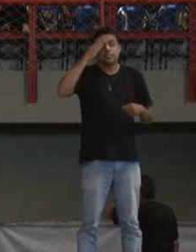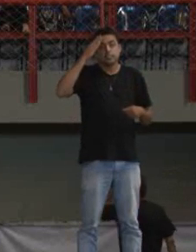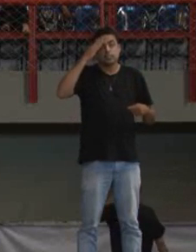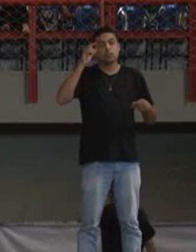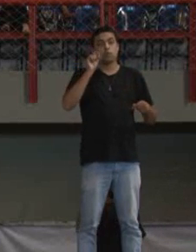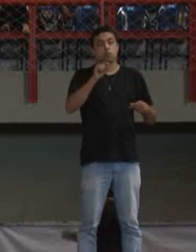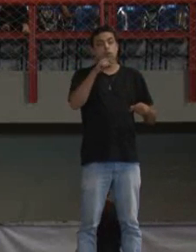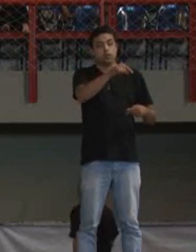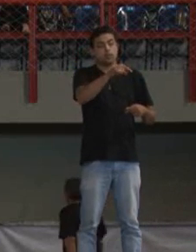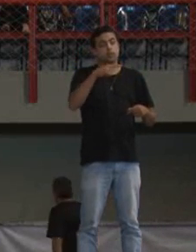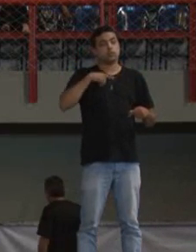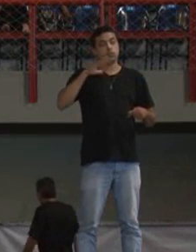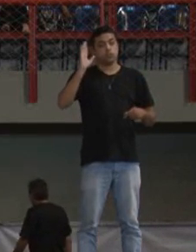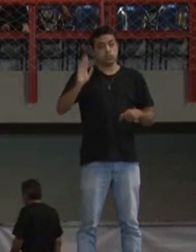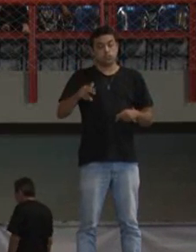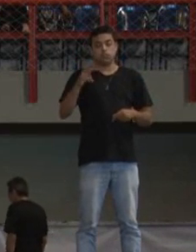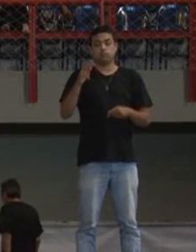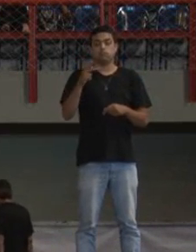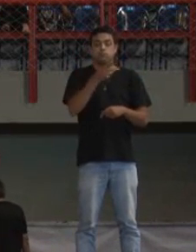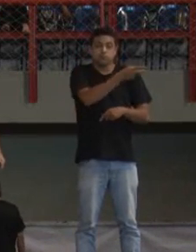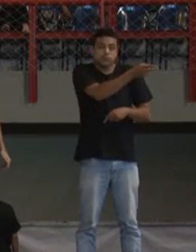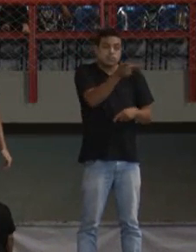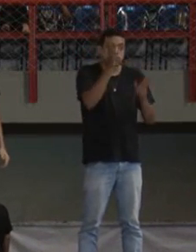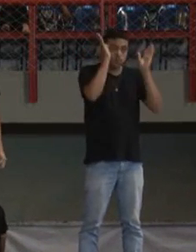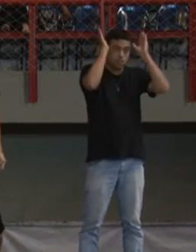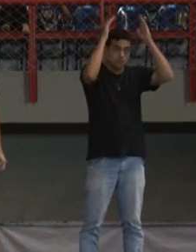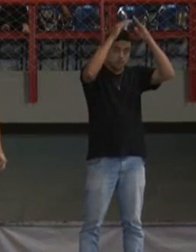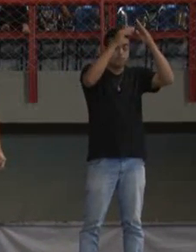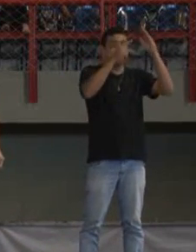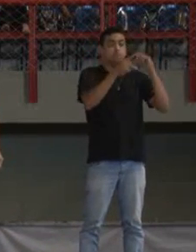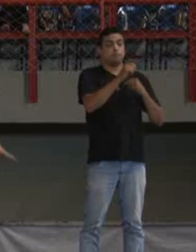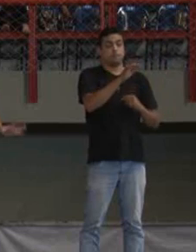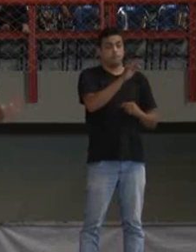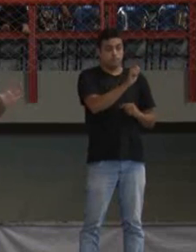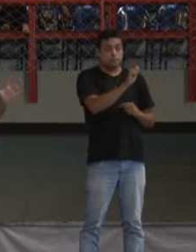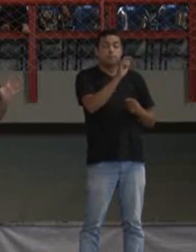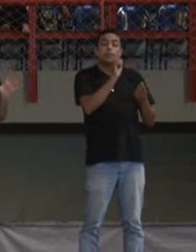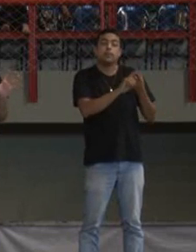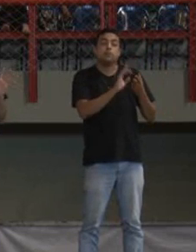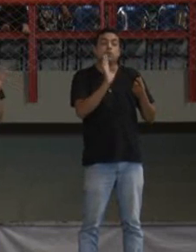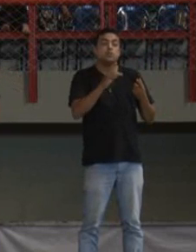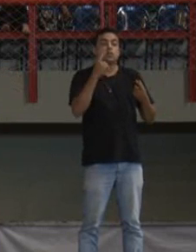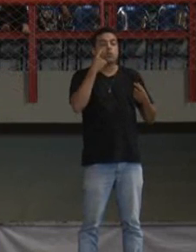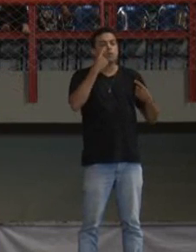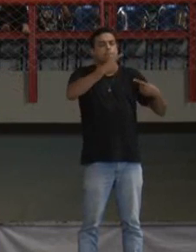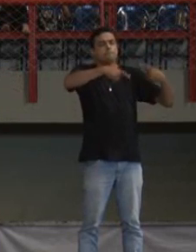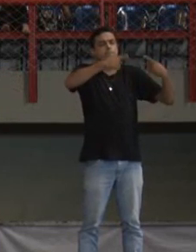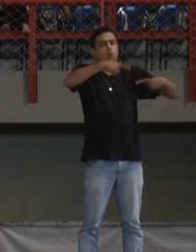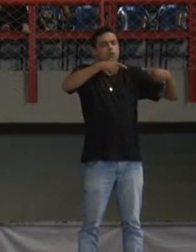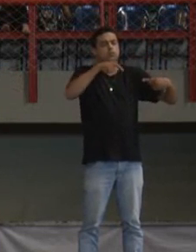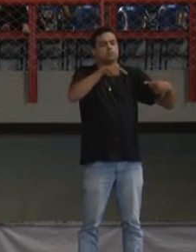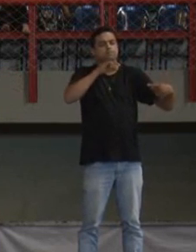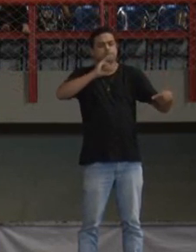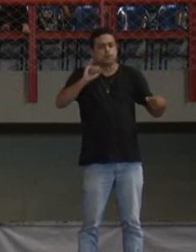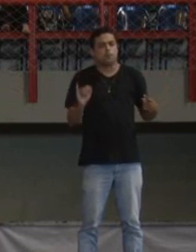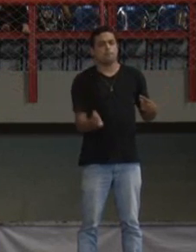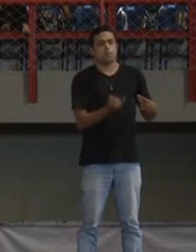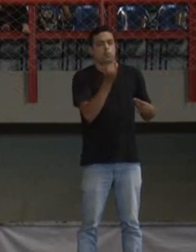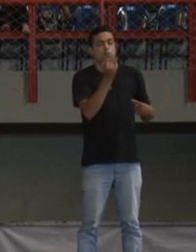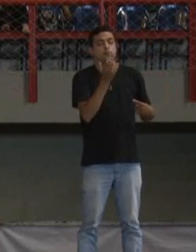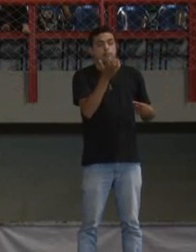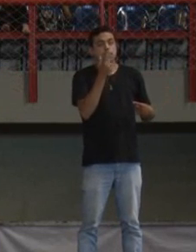conectar a visita do Papa e os políticos estavam querendo aproveitar